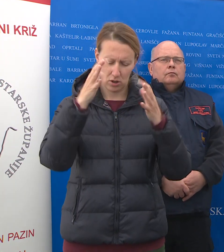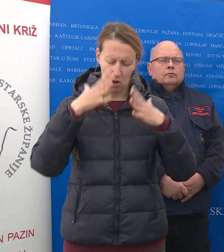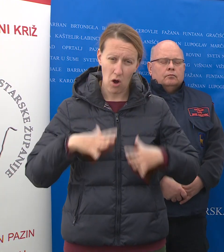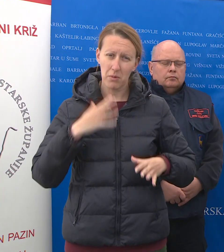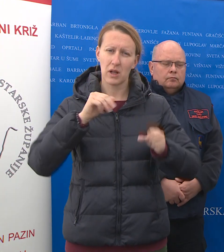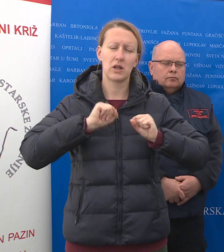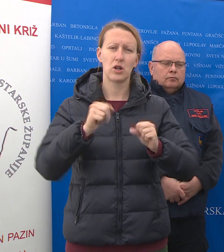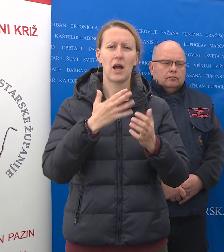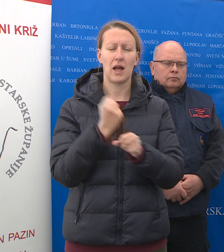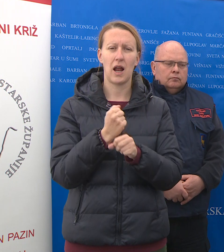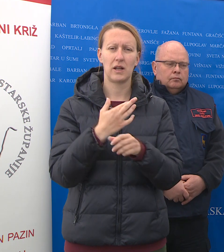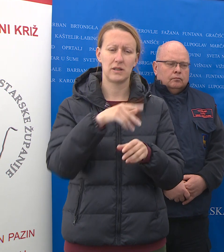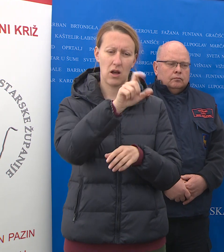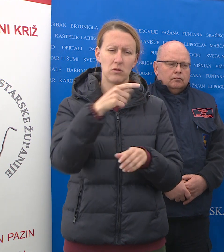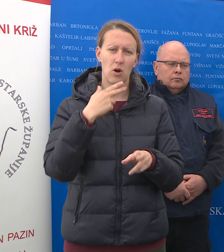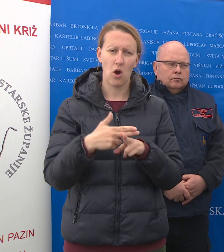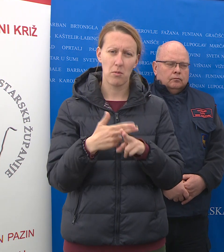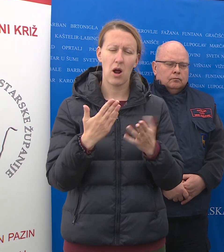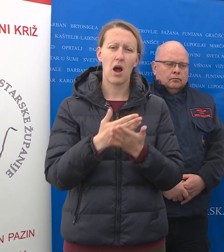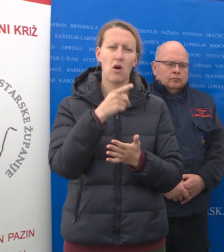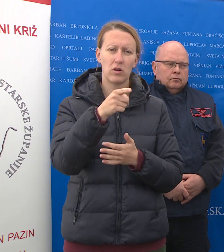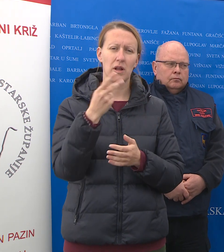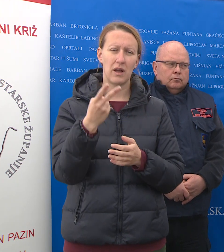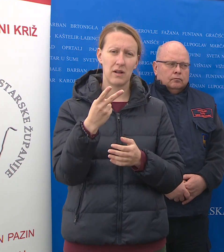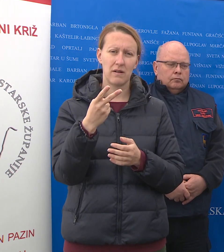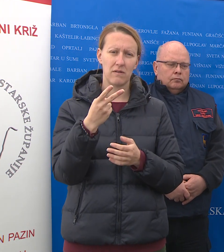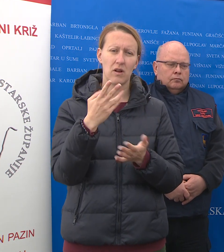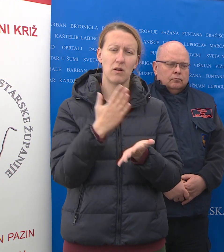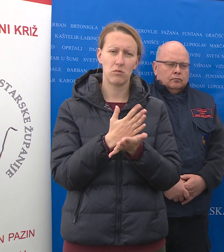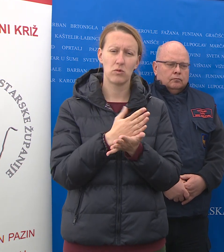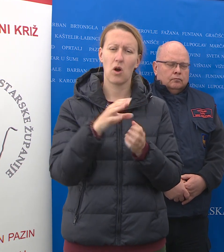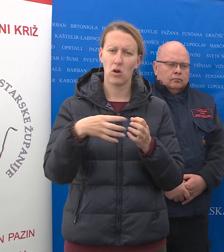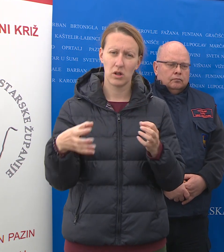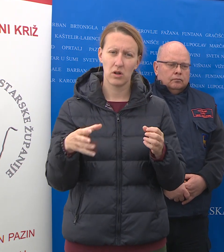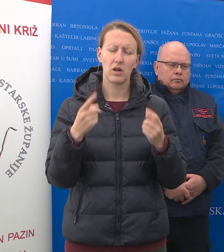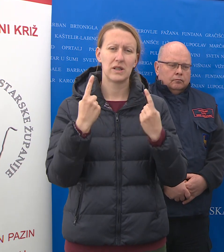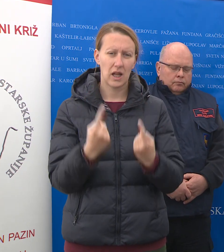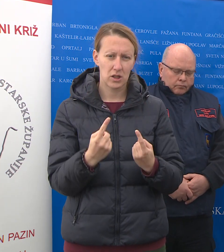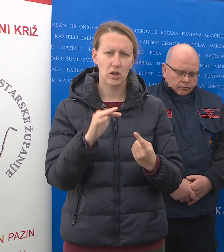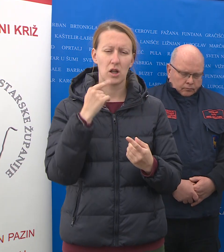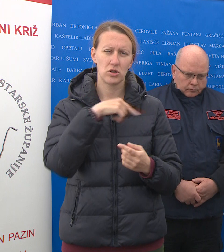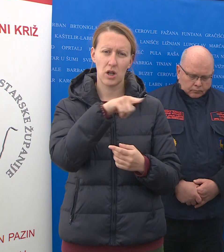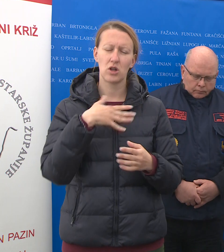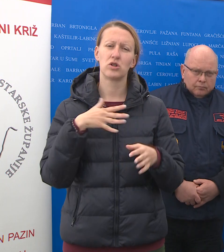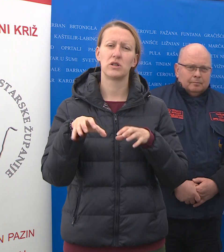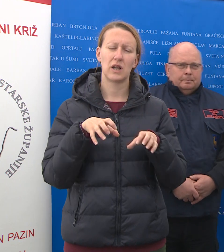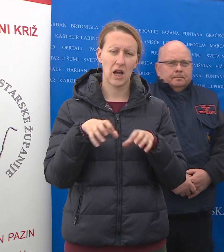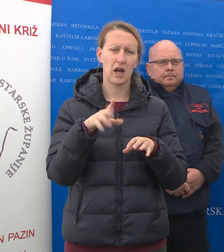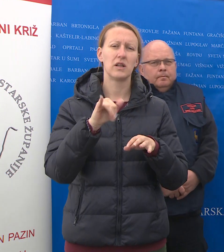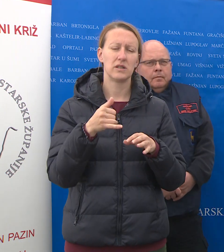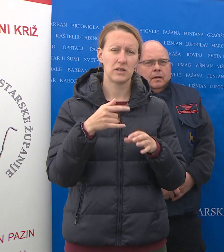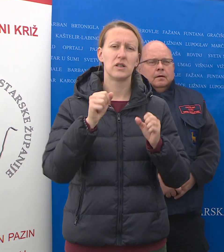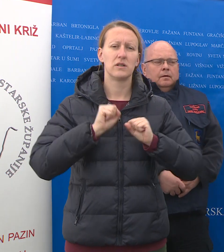opremu, da se štite kada rade sa oboljelima. Ako te dve komponente budu kontinuirano zadržane, znači da su naši zdravstveni